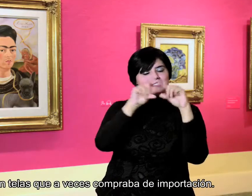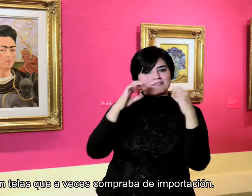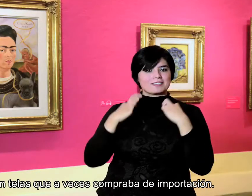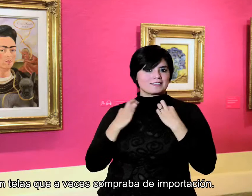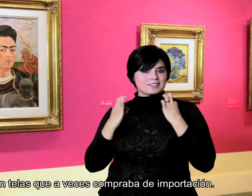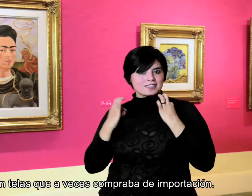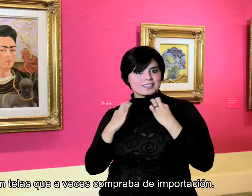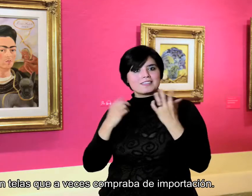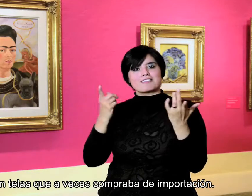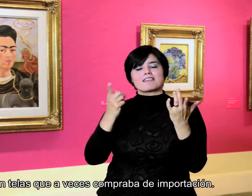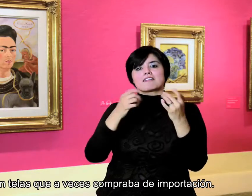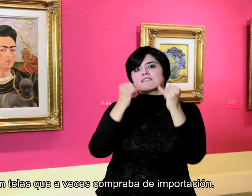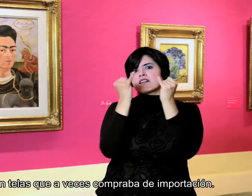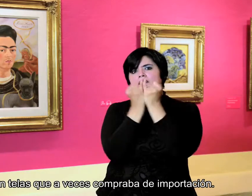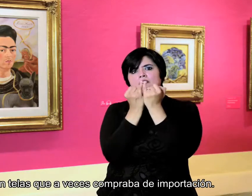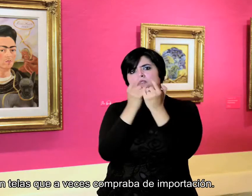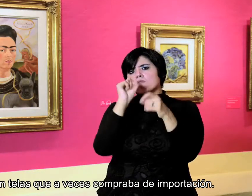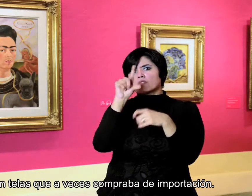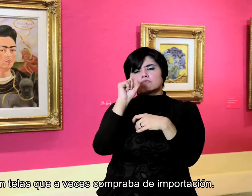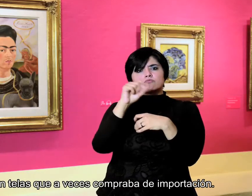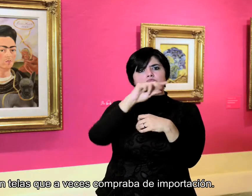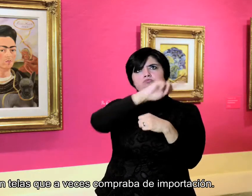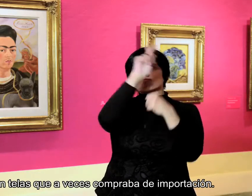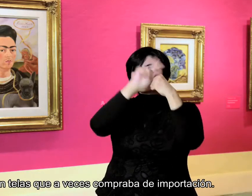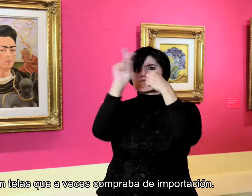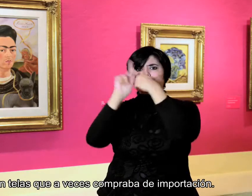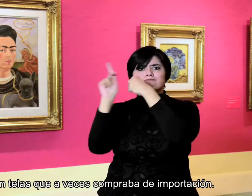con telas que a veces compraba de importación.